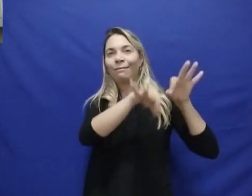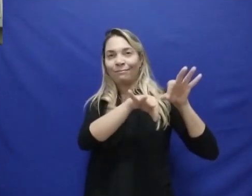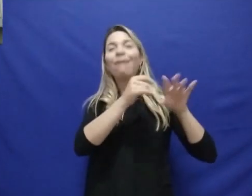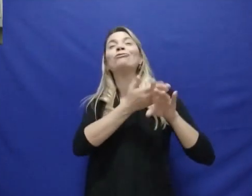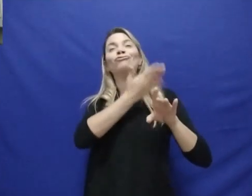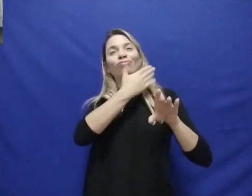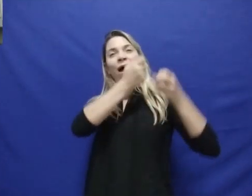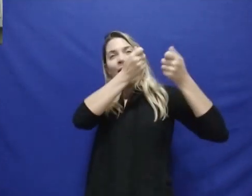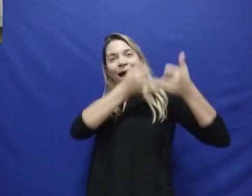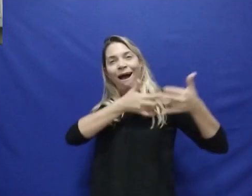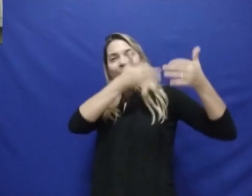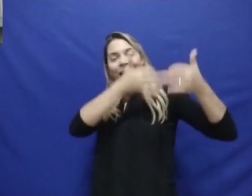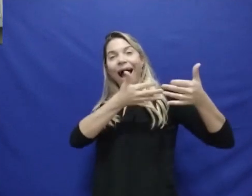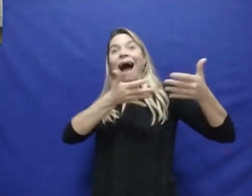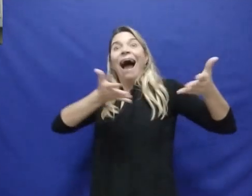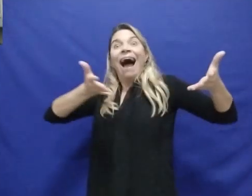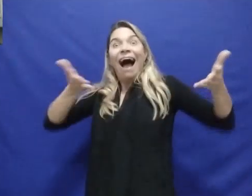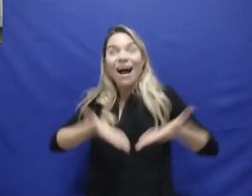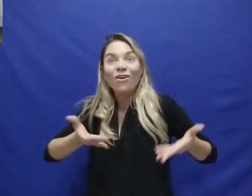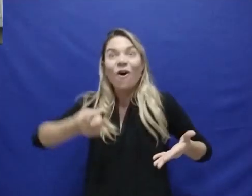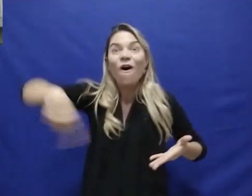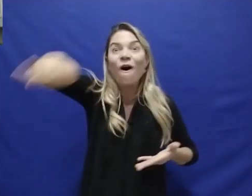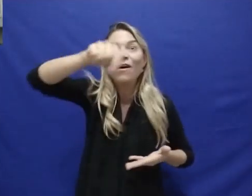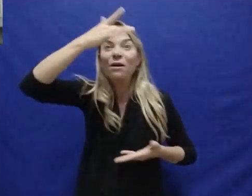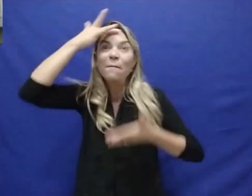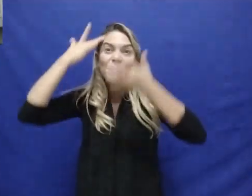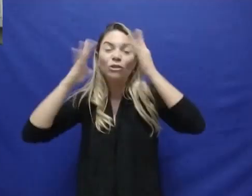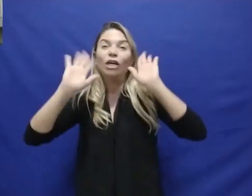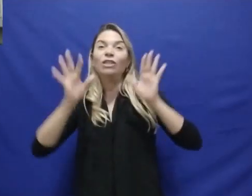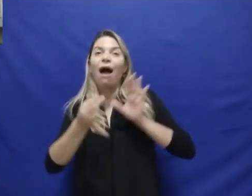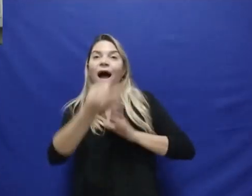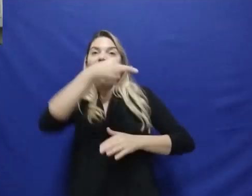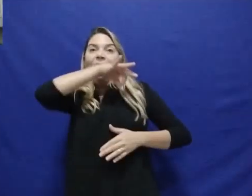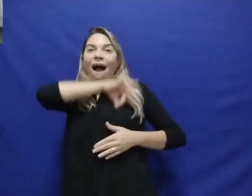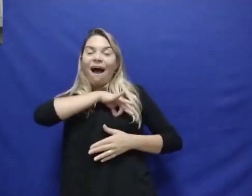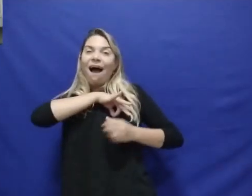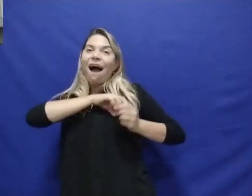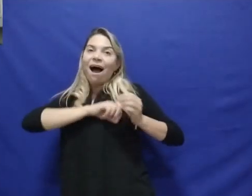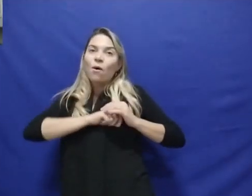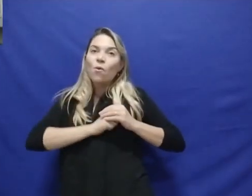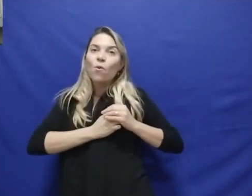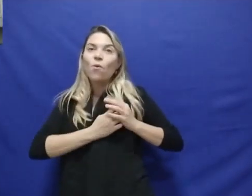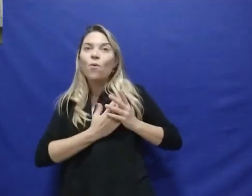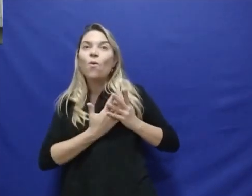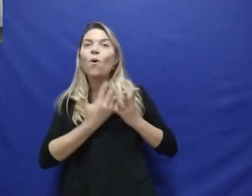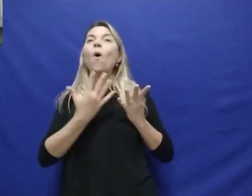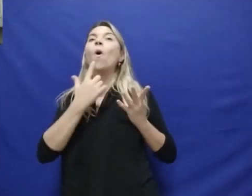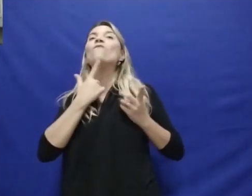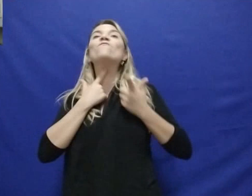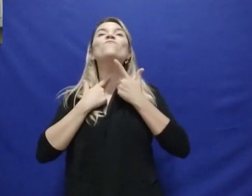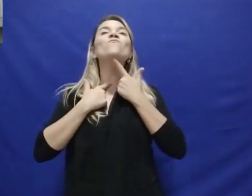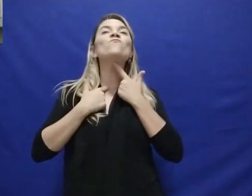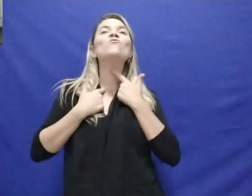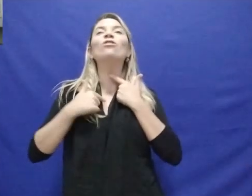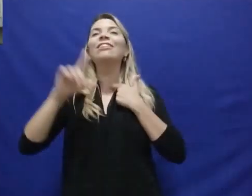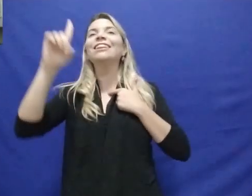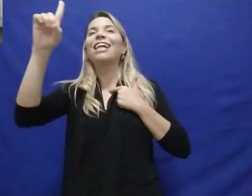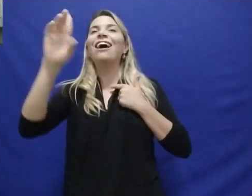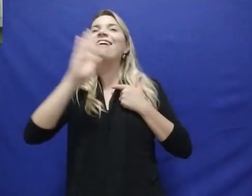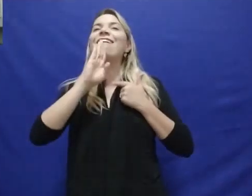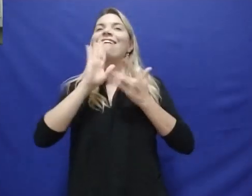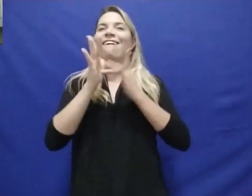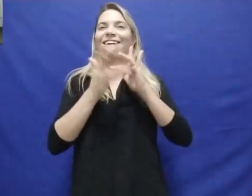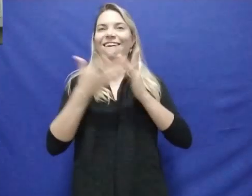de nós colhermos os frutos dessa grande semeadura. Jesus estava desafiando os seus